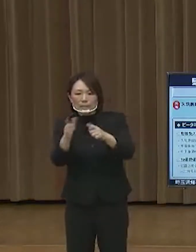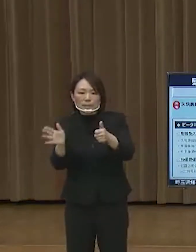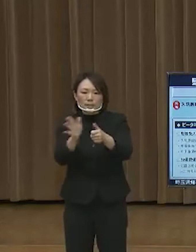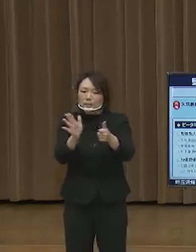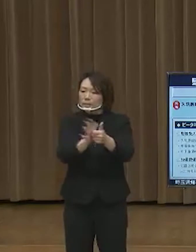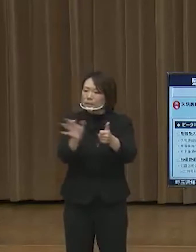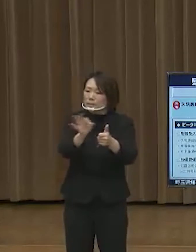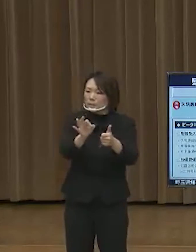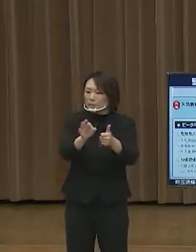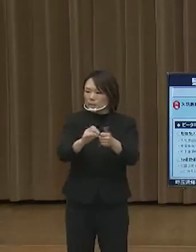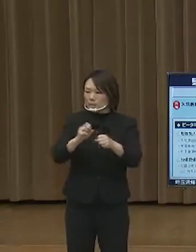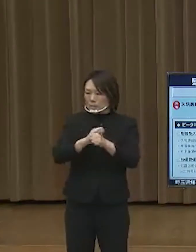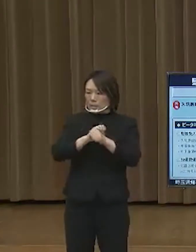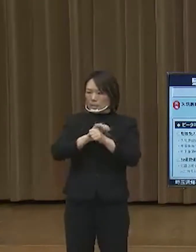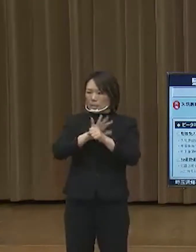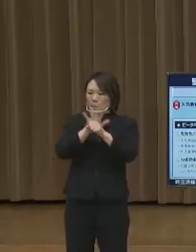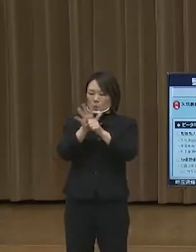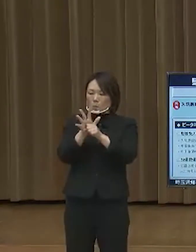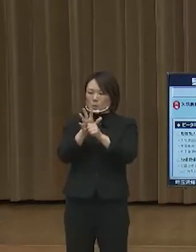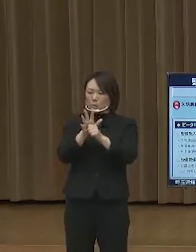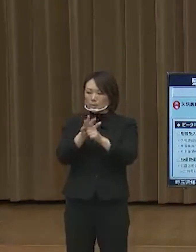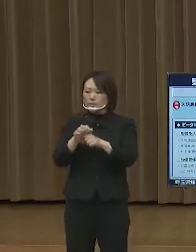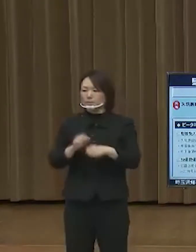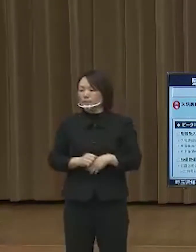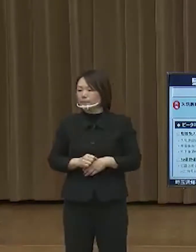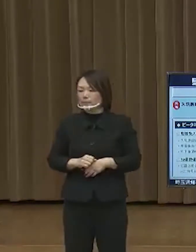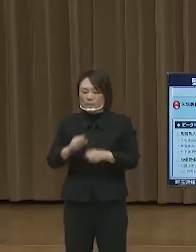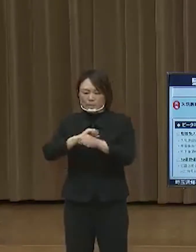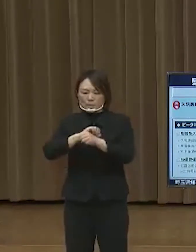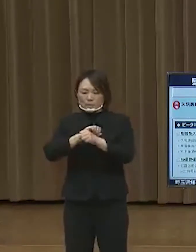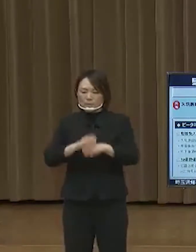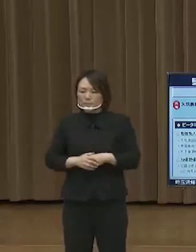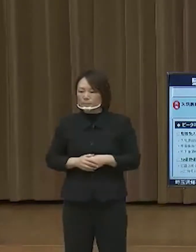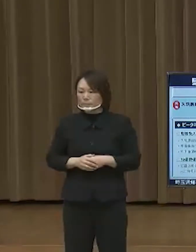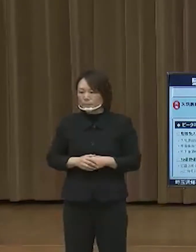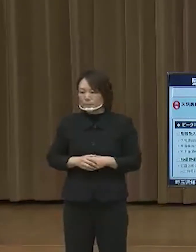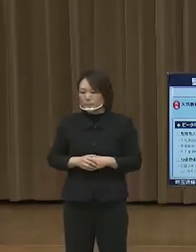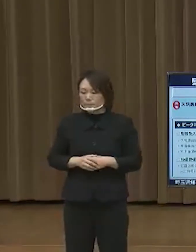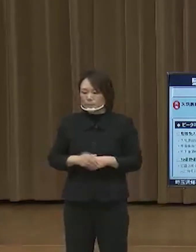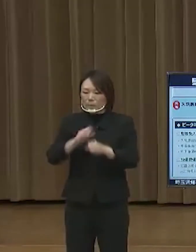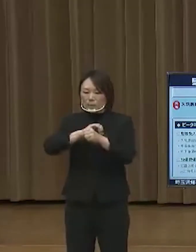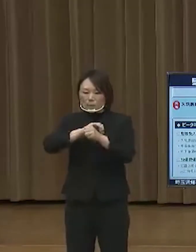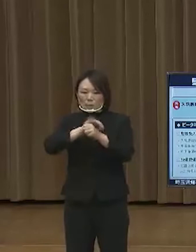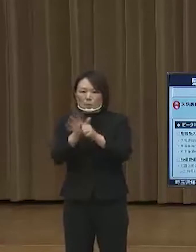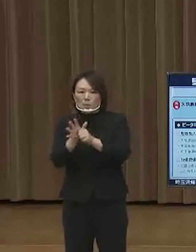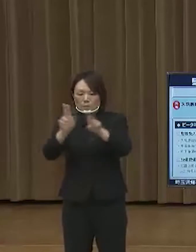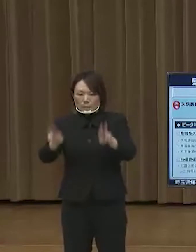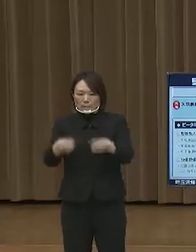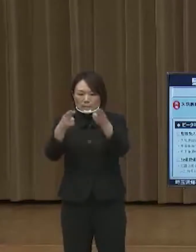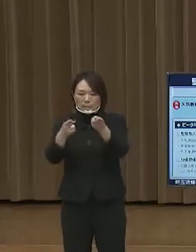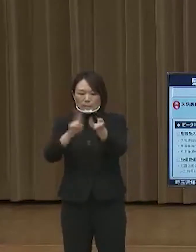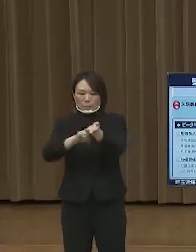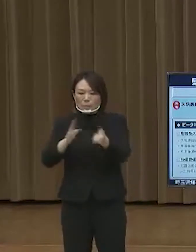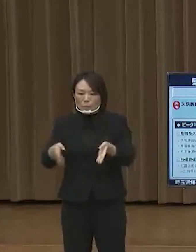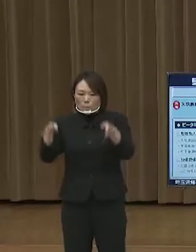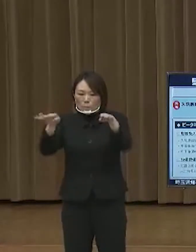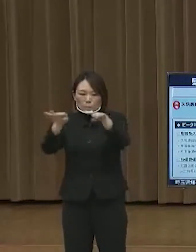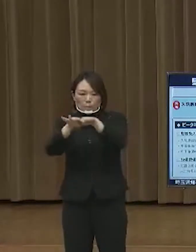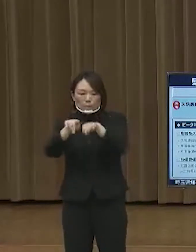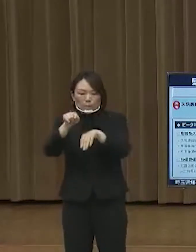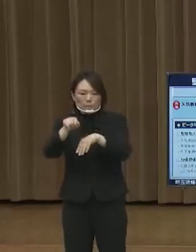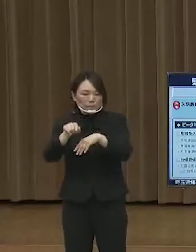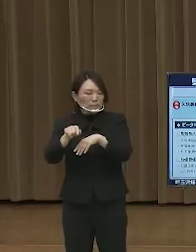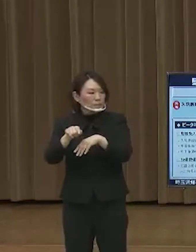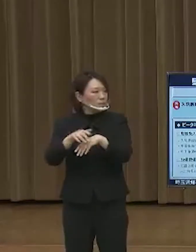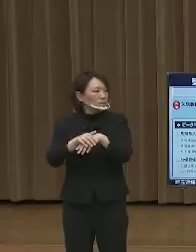をどうやって証明するのか私はよく分かりませんけれども コロナ専用病院を これまでもコロナ専用病